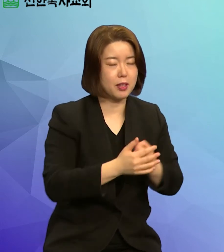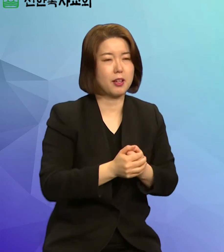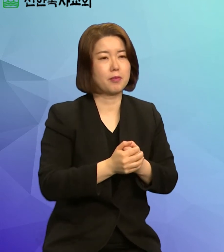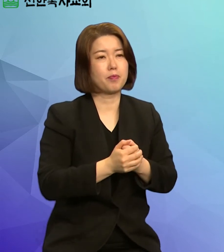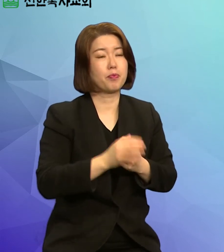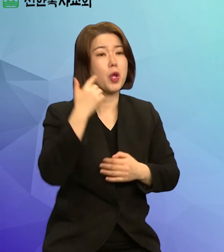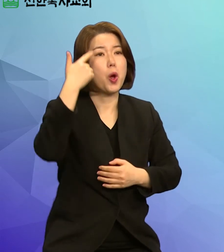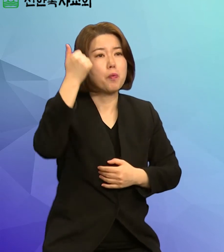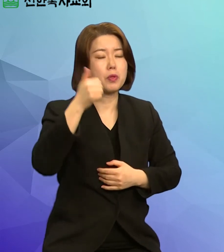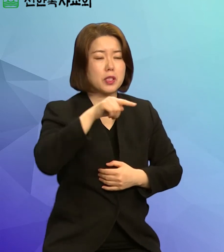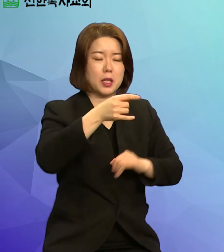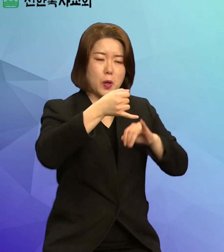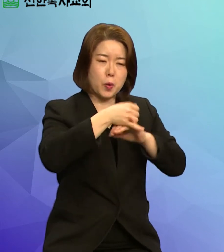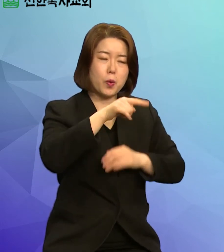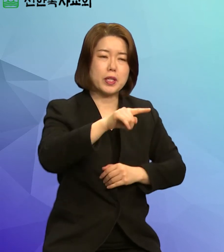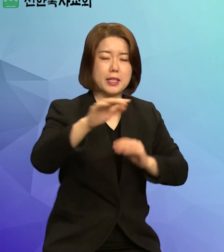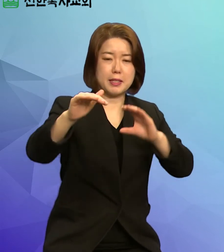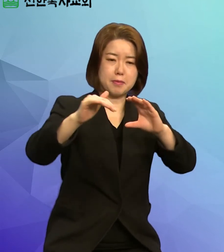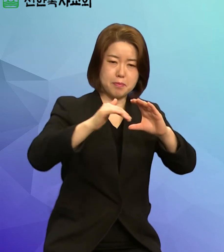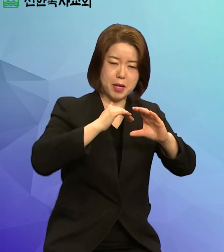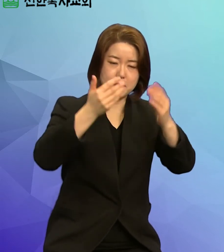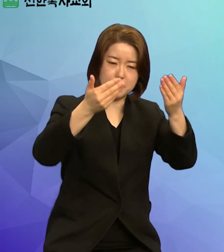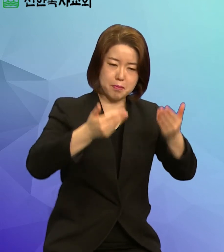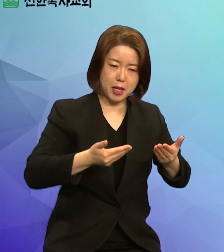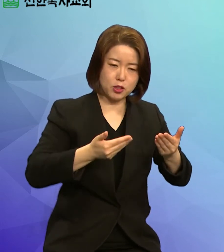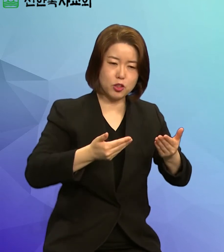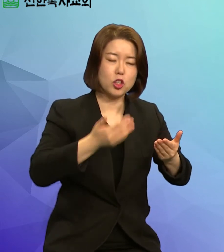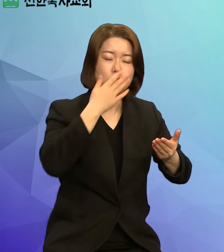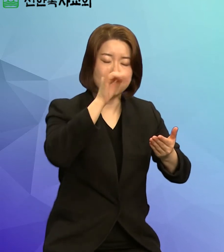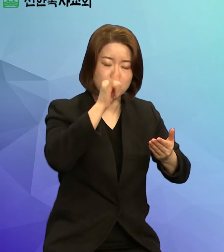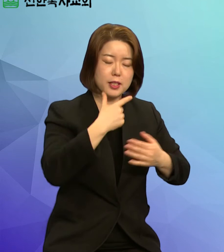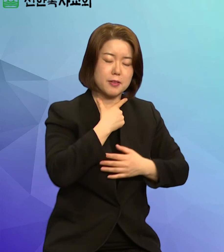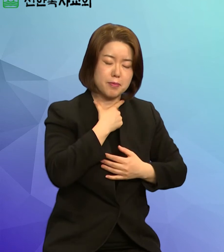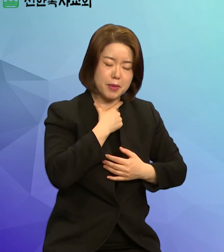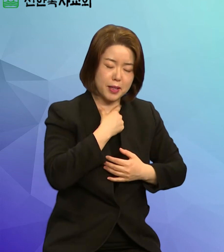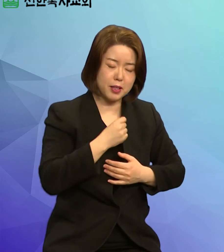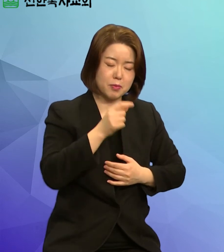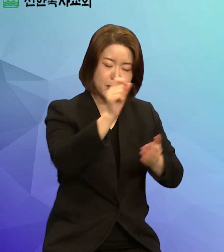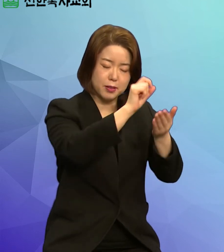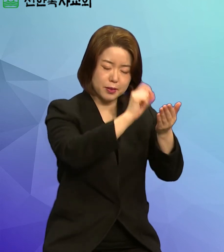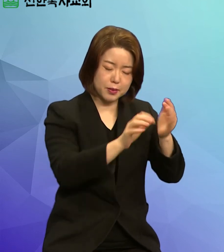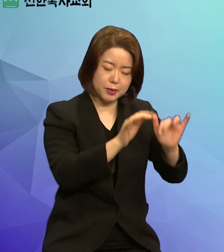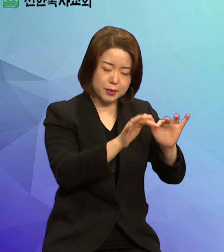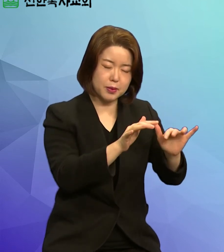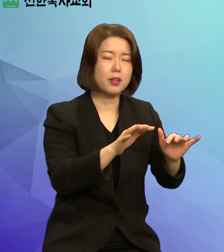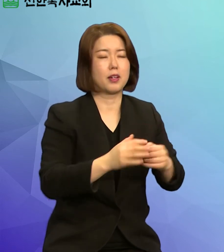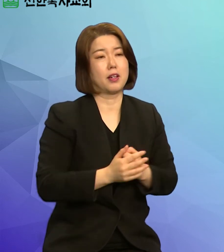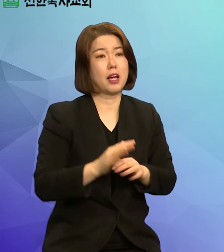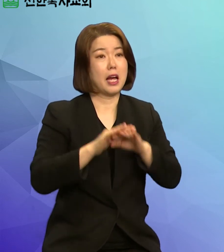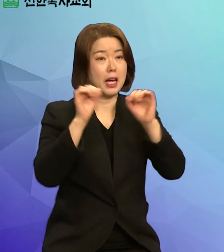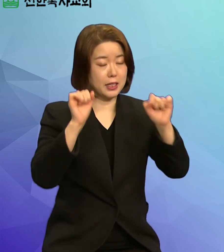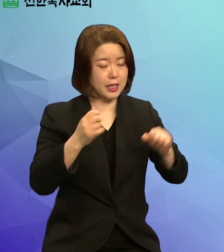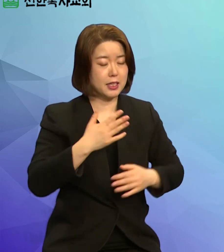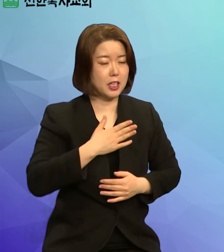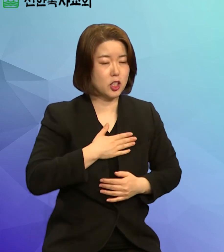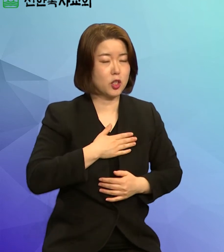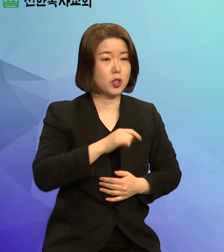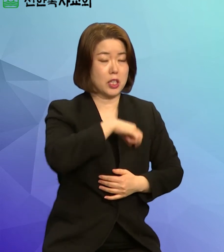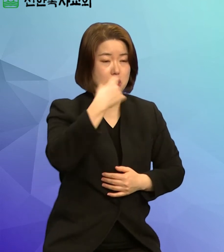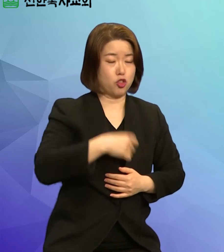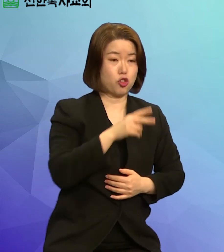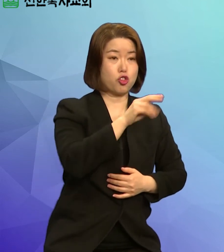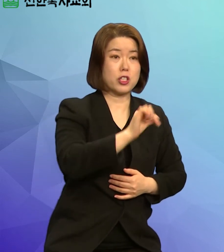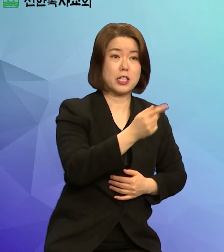목사님께서 꼭 이 메일을 받으실 수 있기를 기도하며 적습니다. 안녕하세요. 저는 중국 연변의